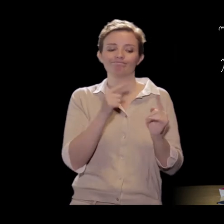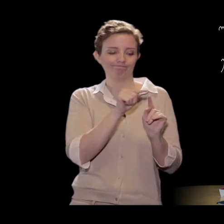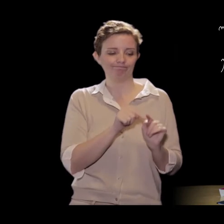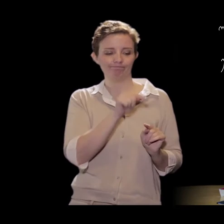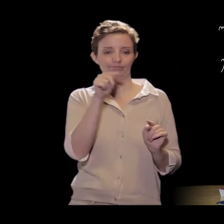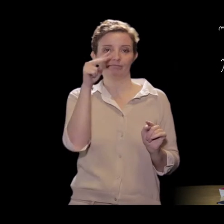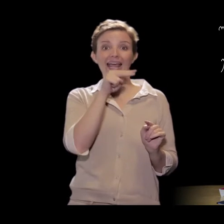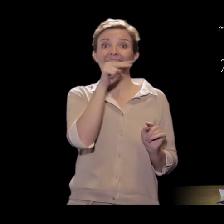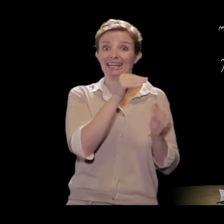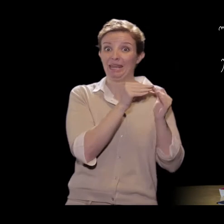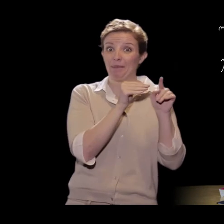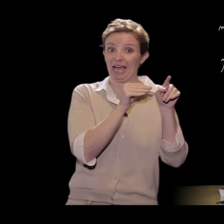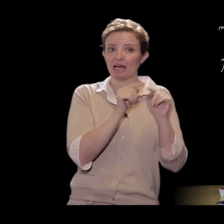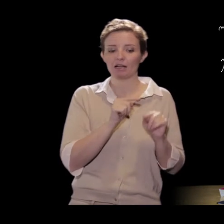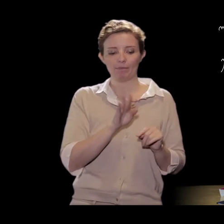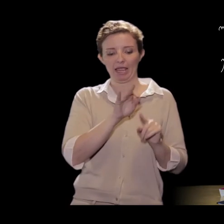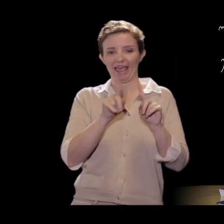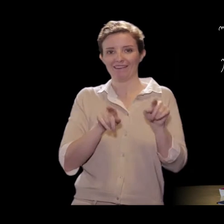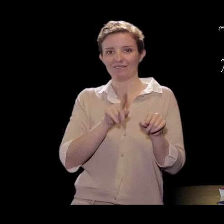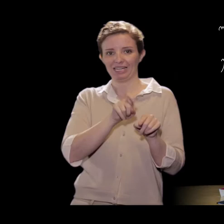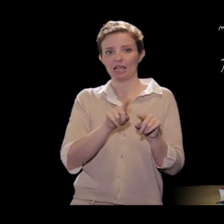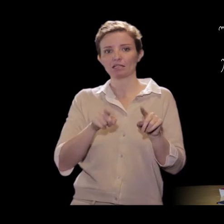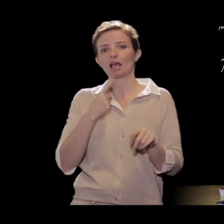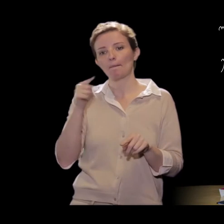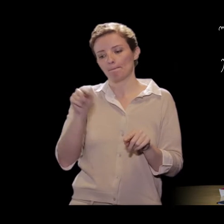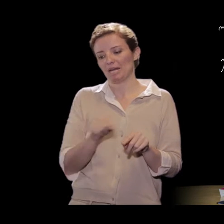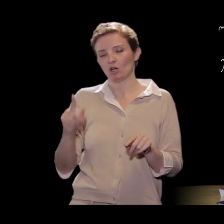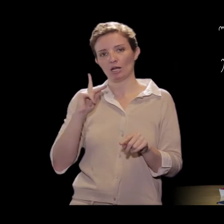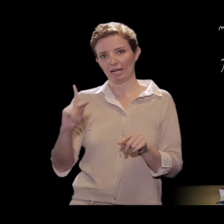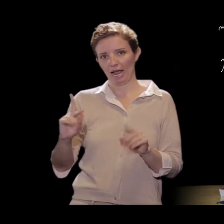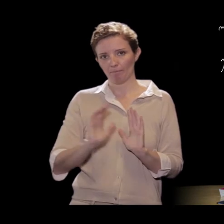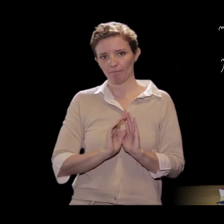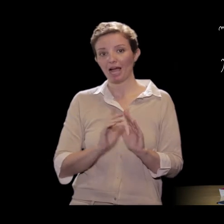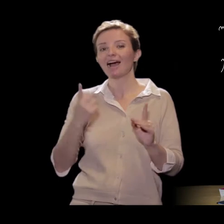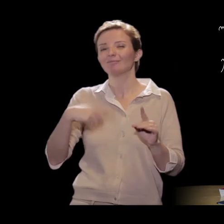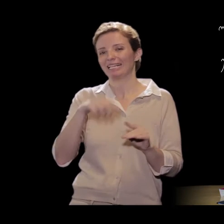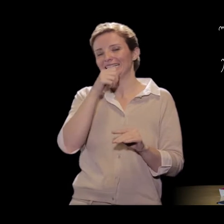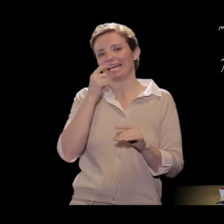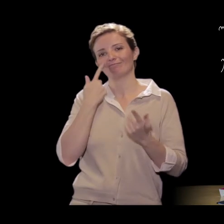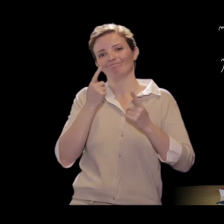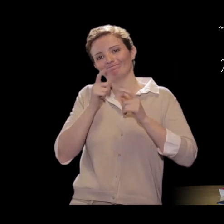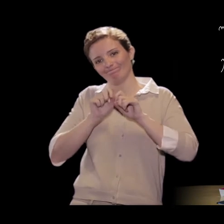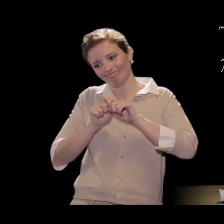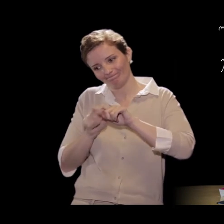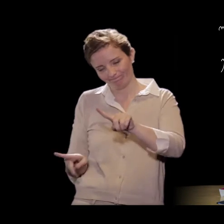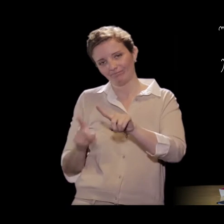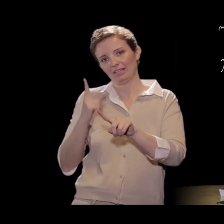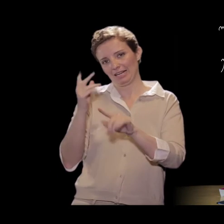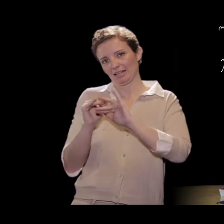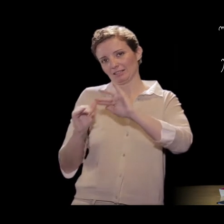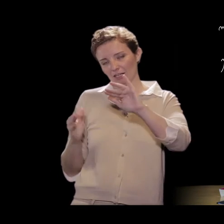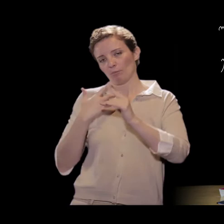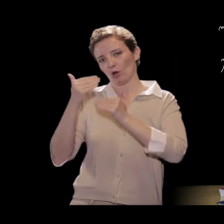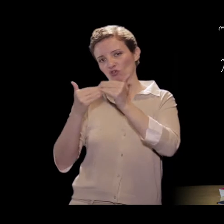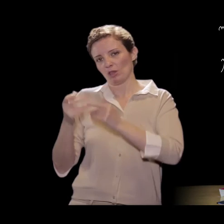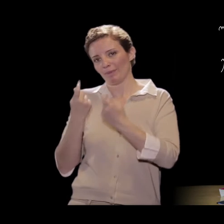radice ennesima di FX min di K necessita di essere ulteriormente suddivisa come